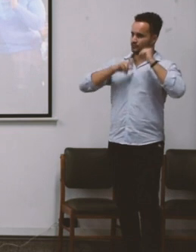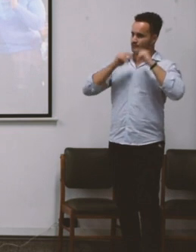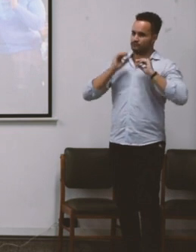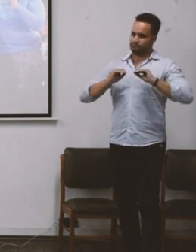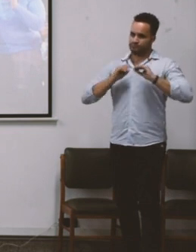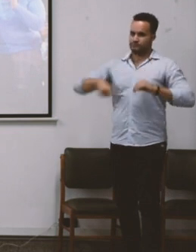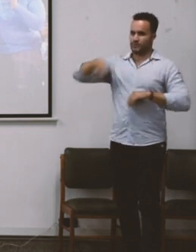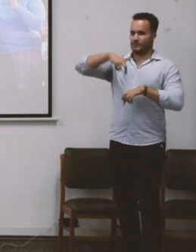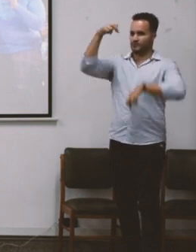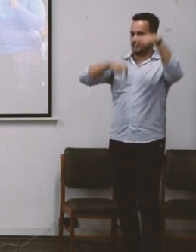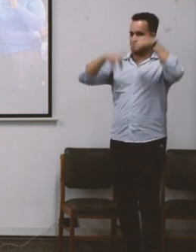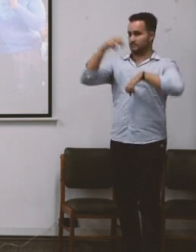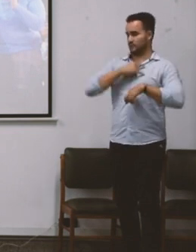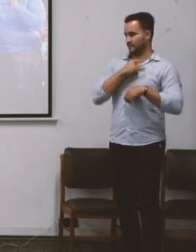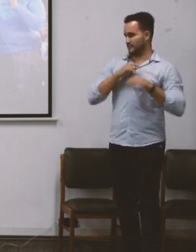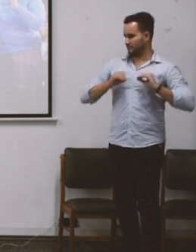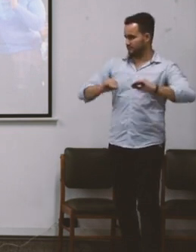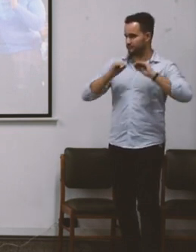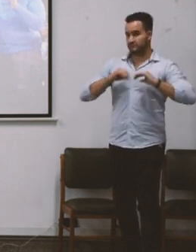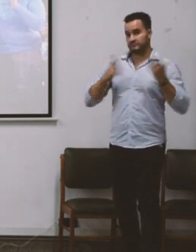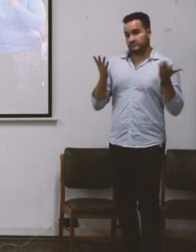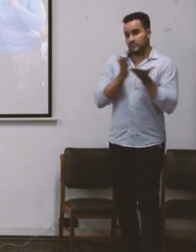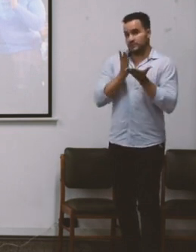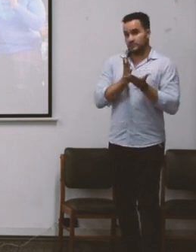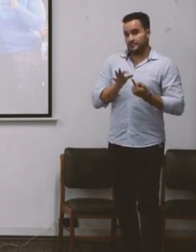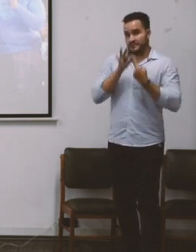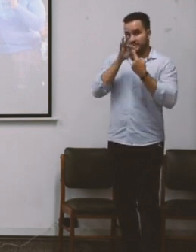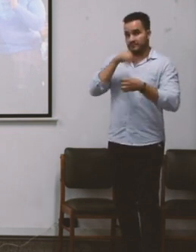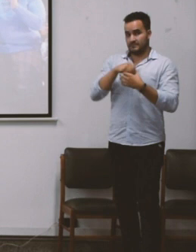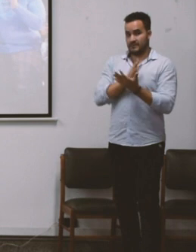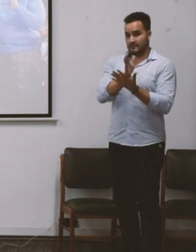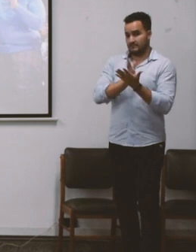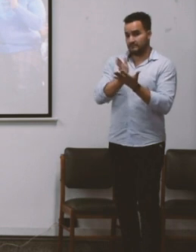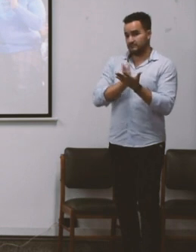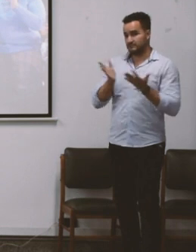maestros en educación especial,